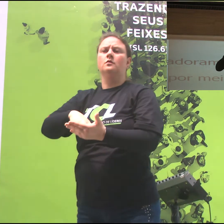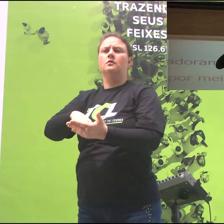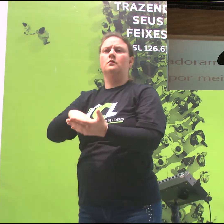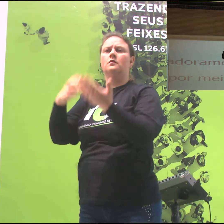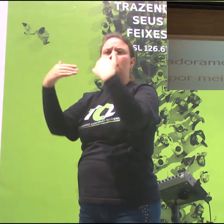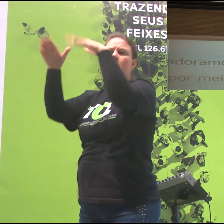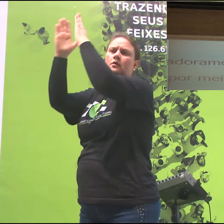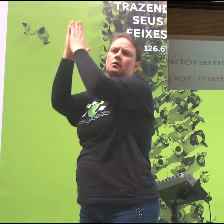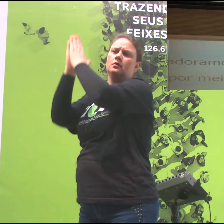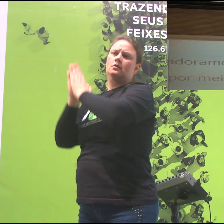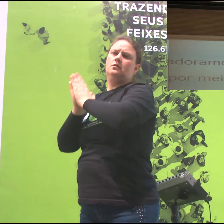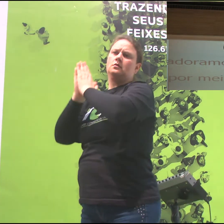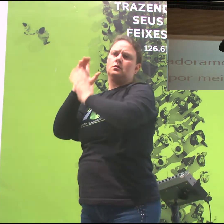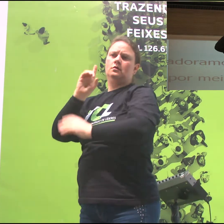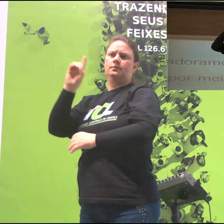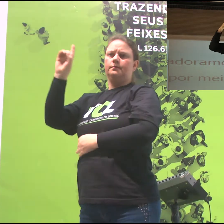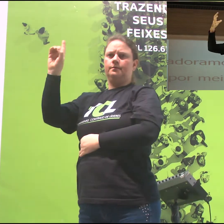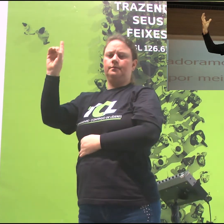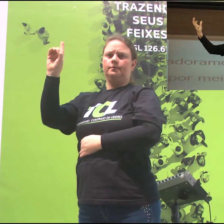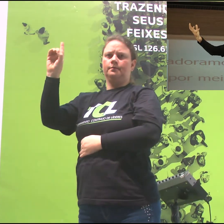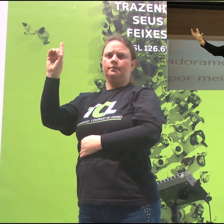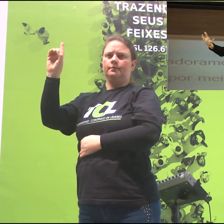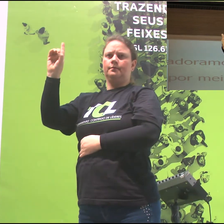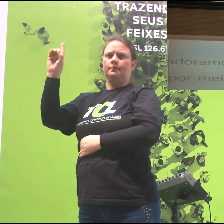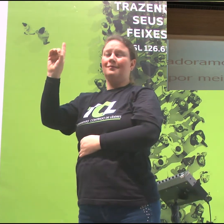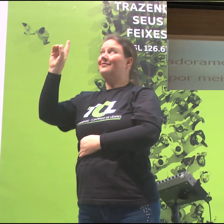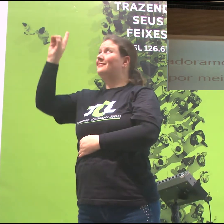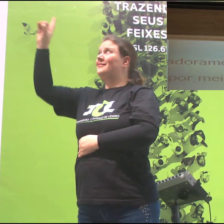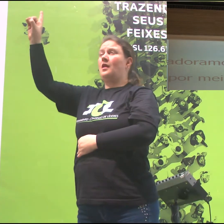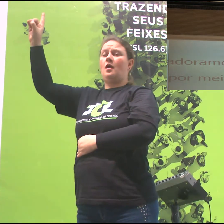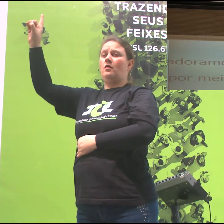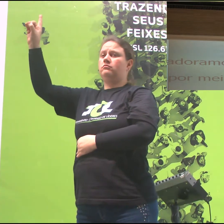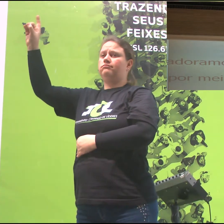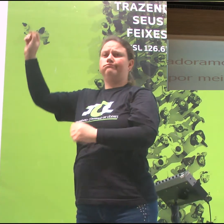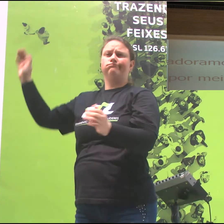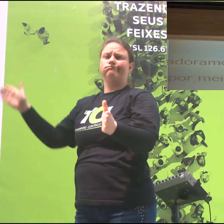em adoração a Ele. E Ele faz as coisas acontecer.